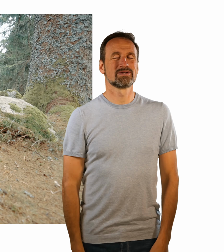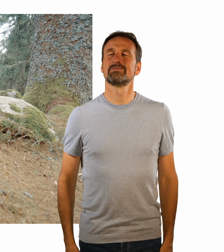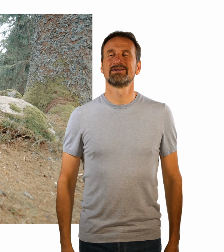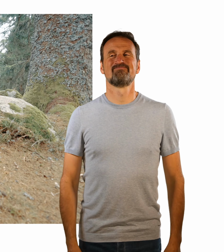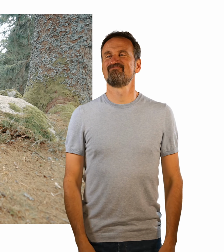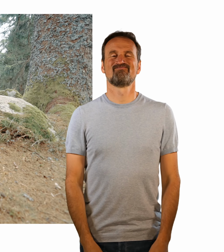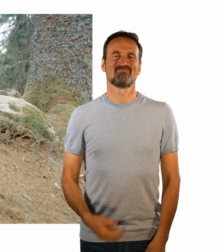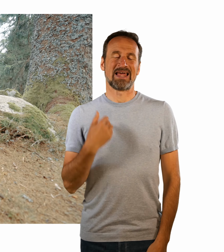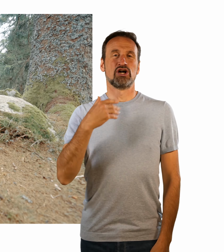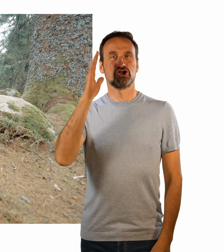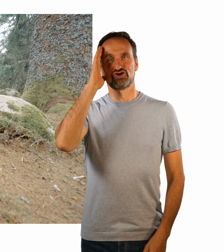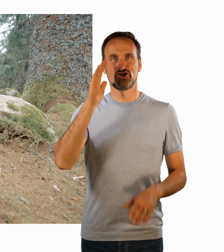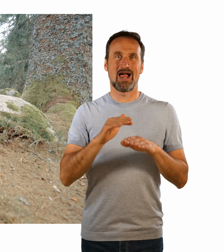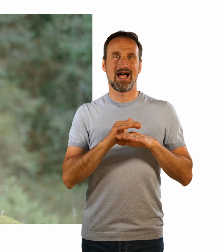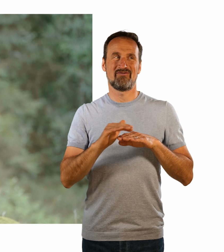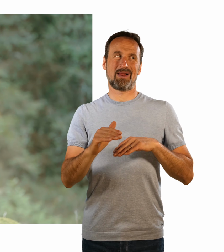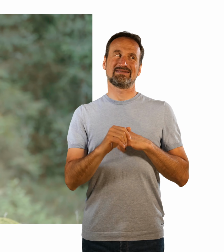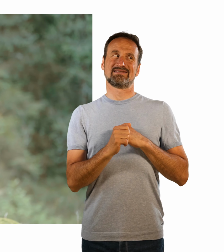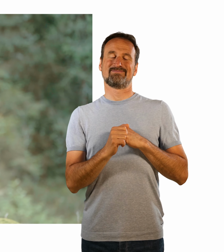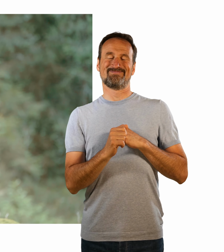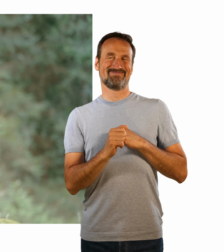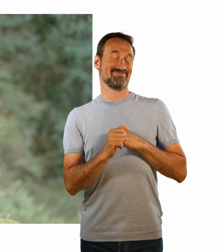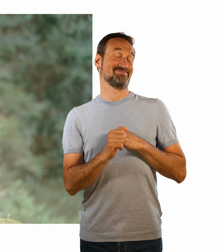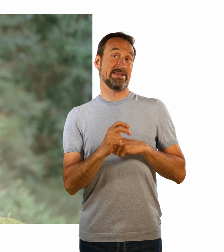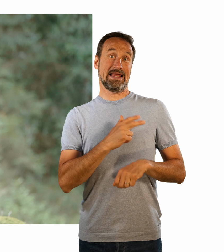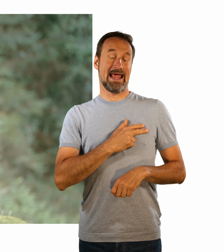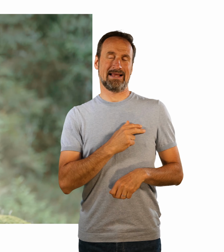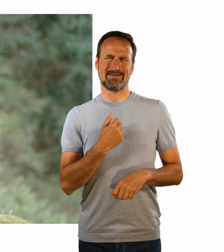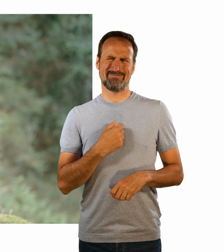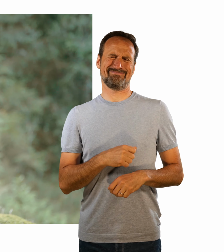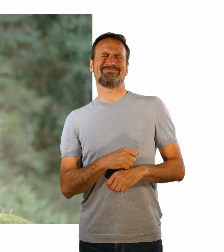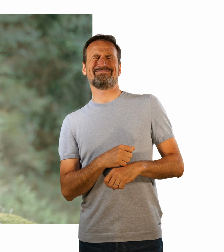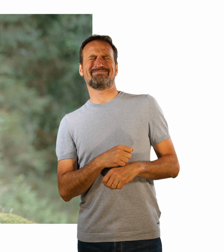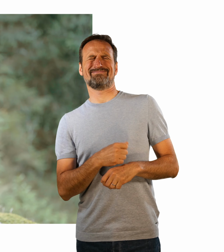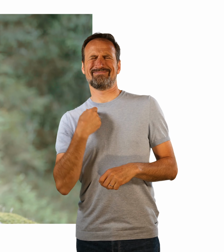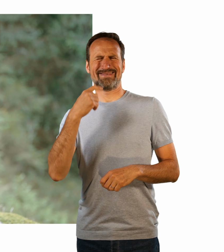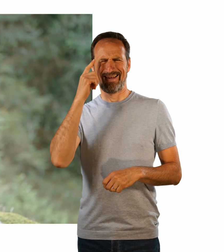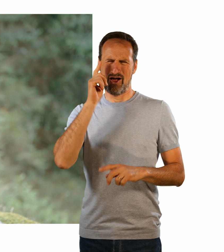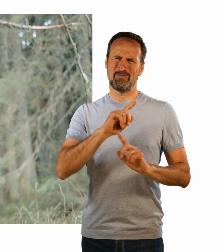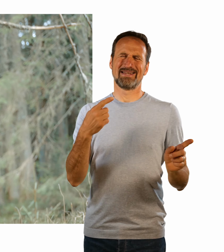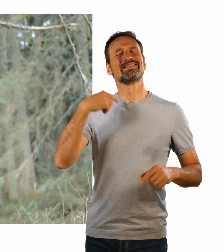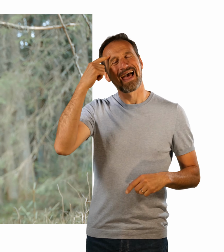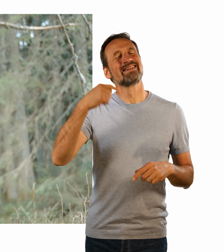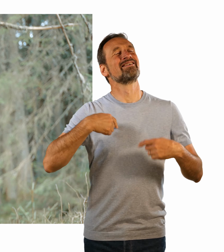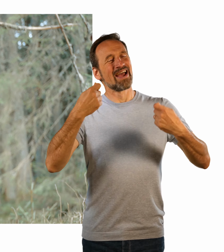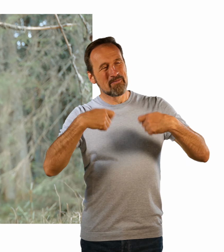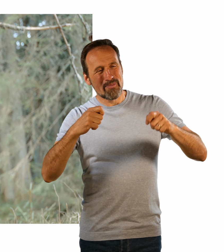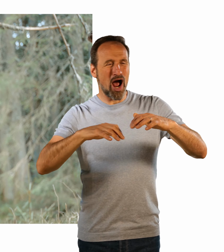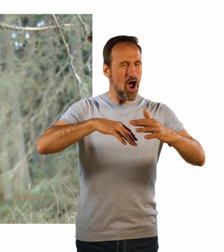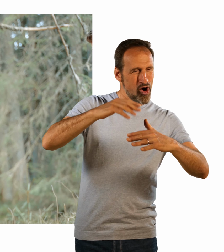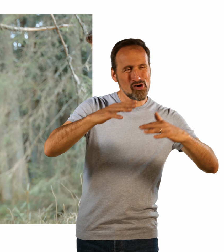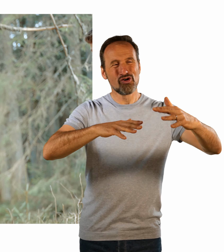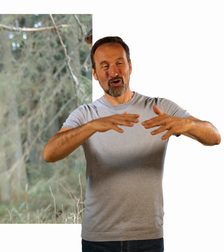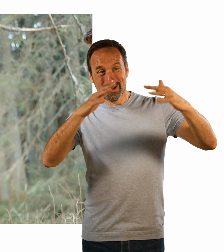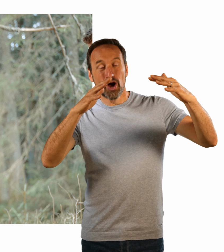Nachdem ich an meinem Schlafplatz angekommen bin, ganz ehrlich, habe ich immer noch nicht geglaubt. Ich dachte, wir bauen das jetzt hier auf. Und dann finde ich meinen